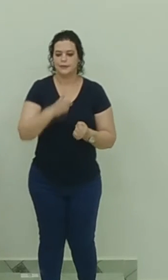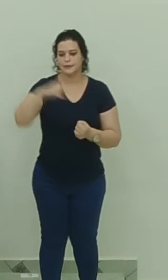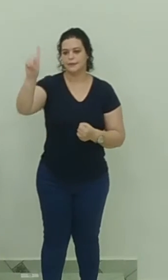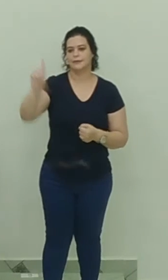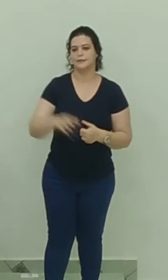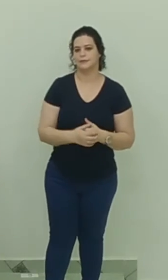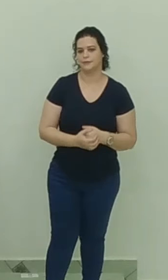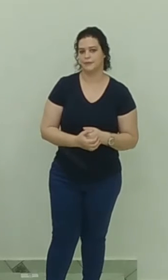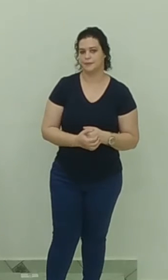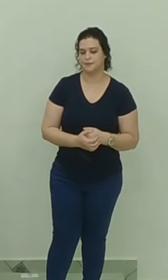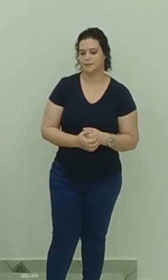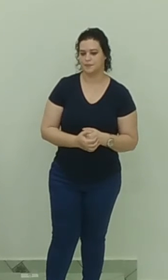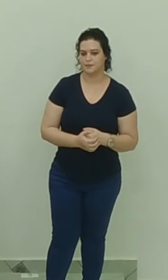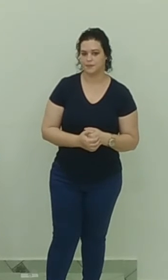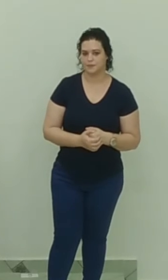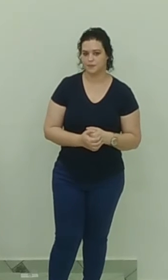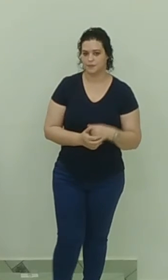Deus.